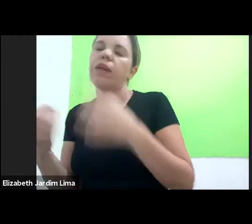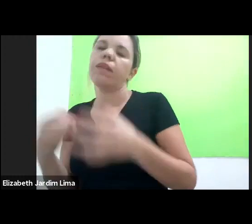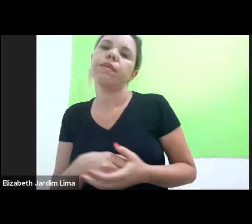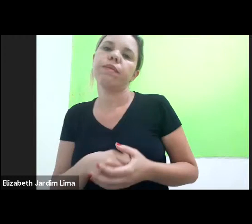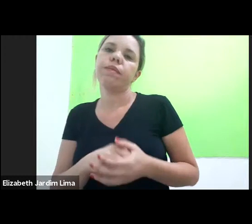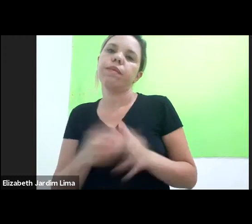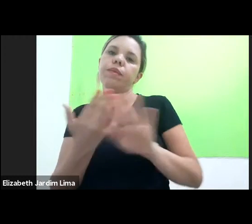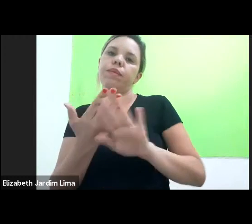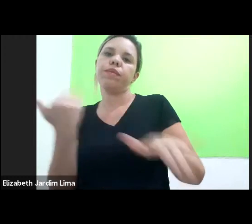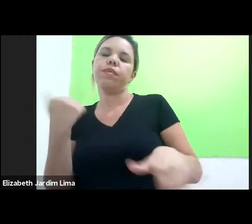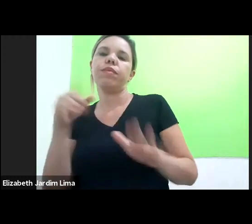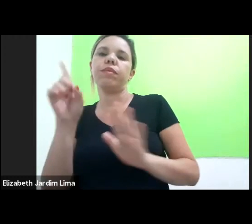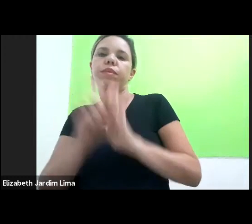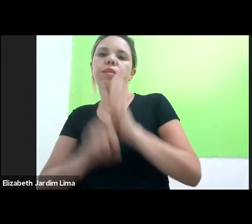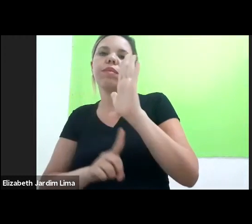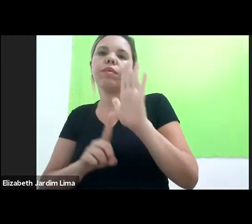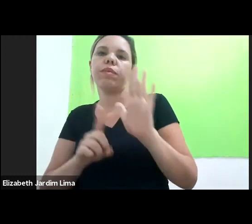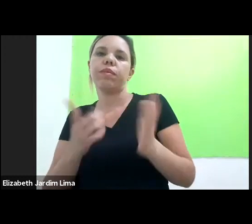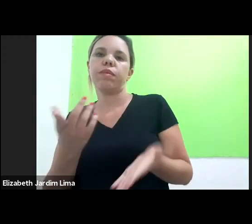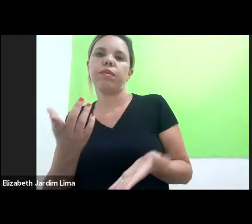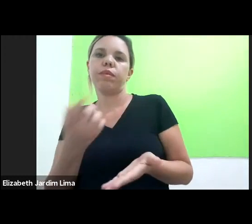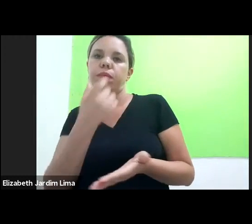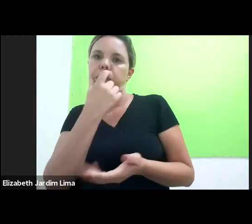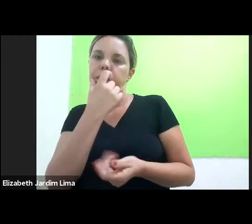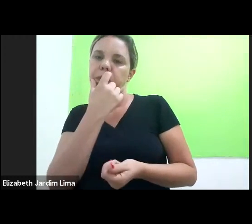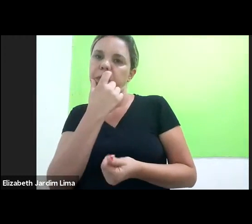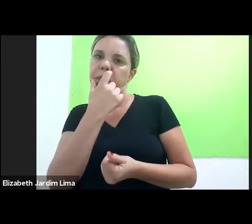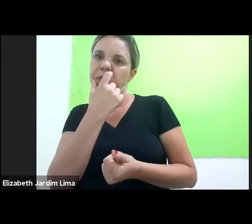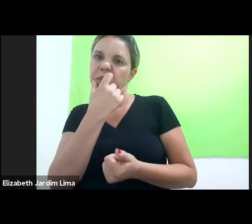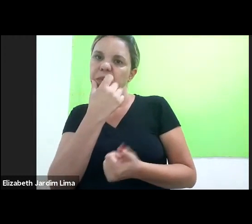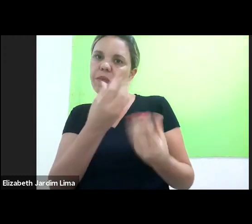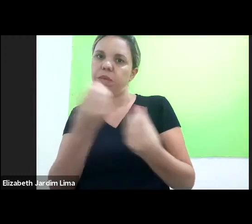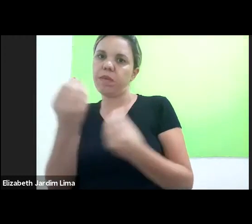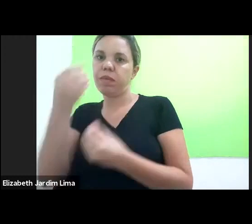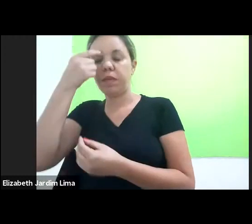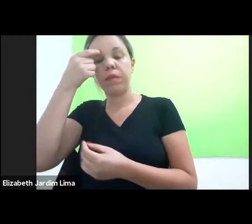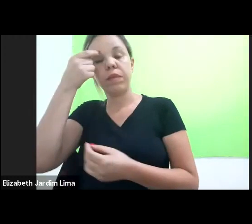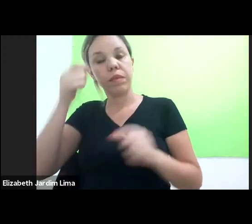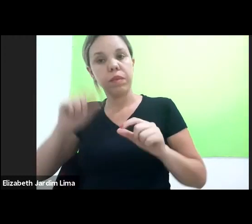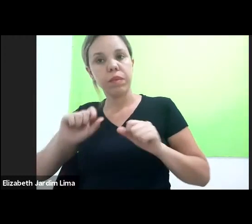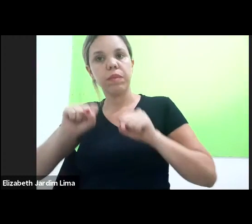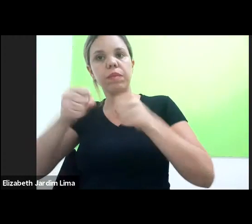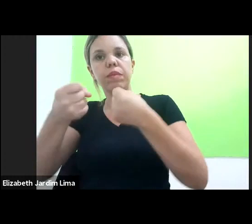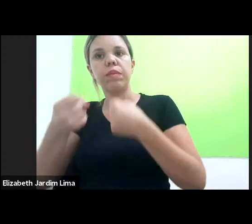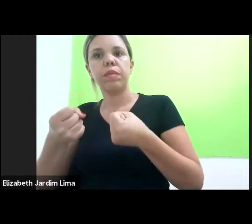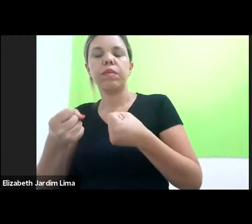distanciamento do direito, no sentido de que muitas defesas,